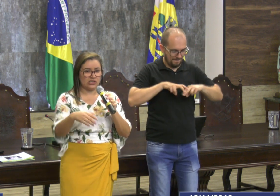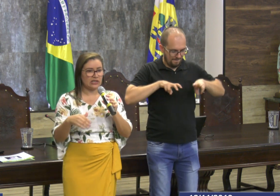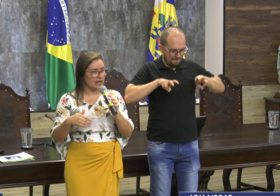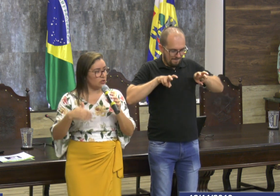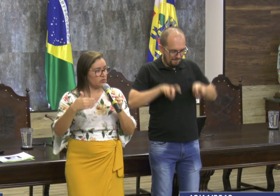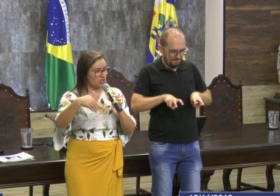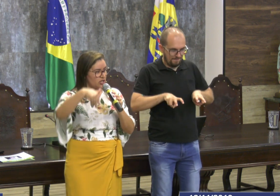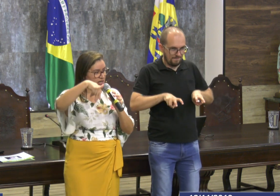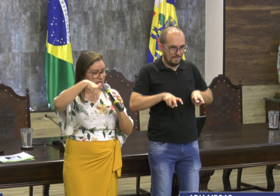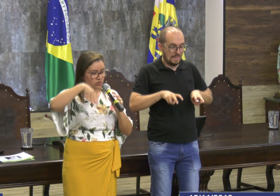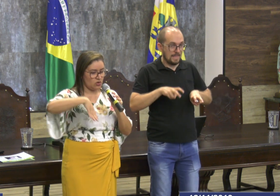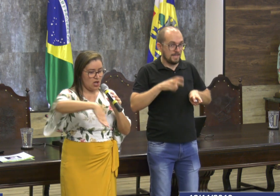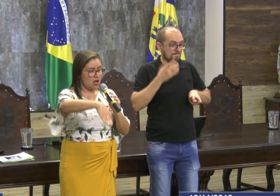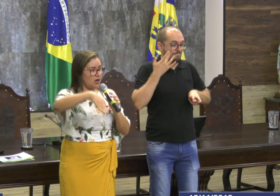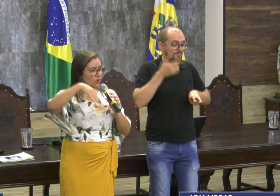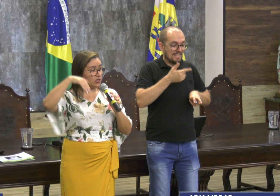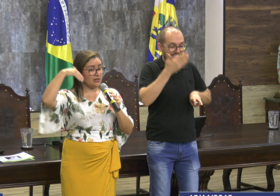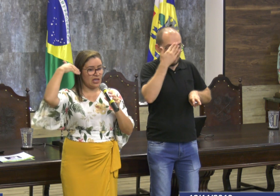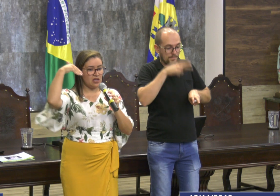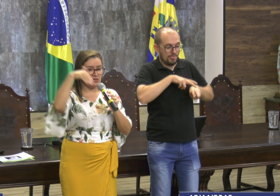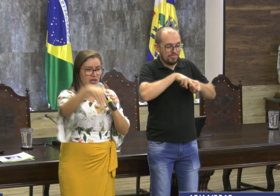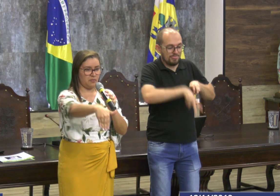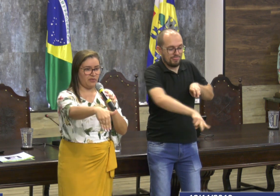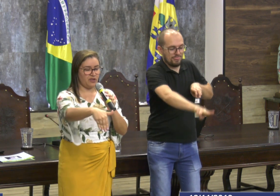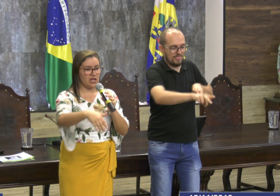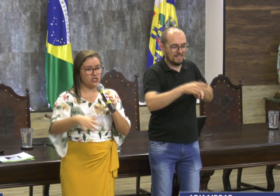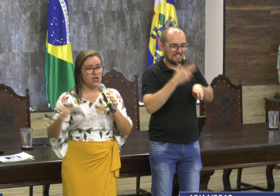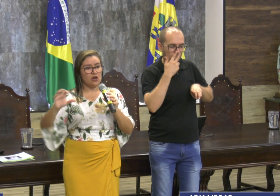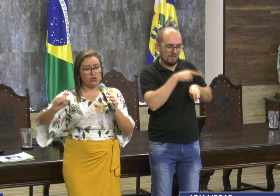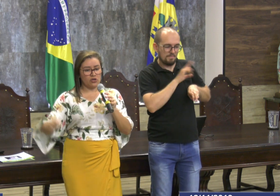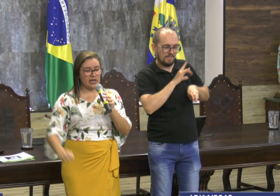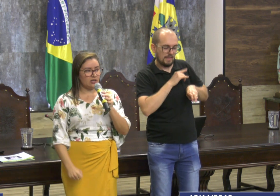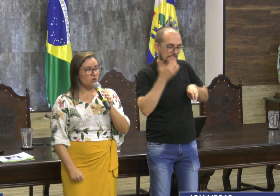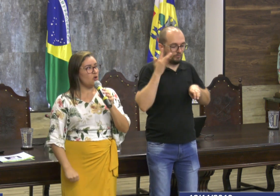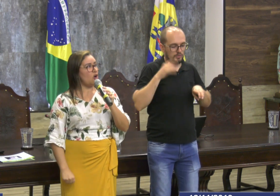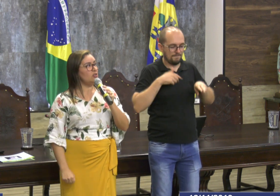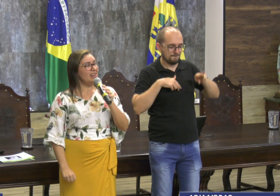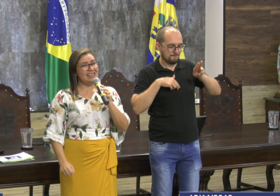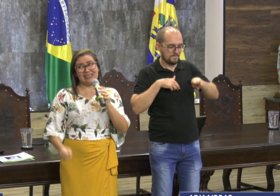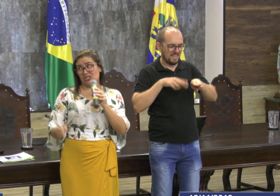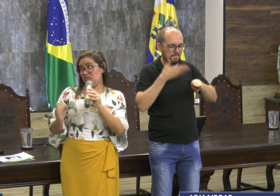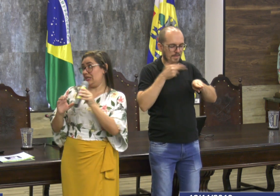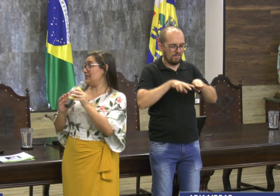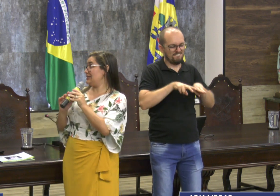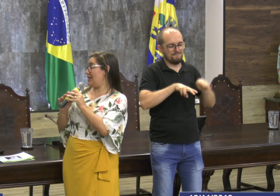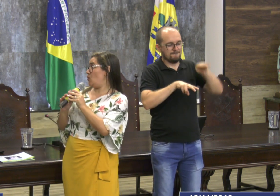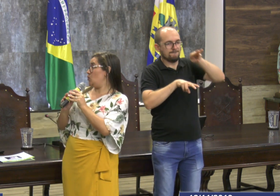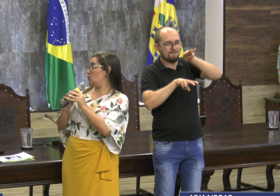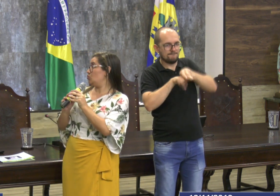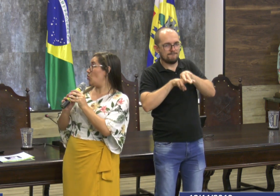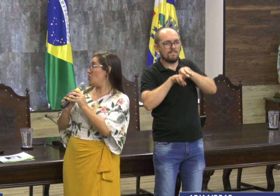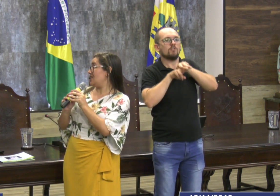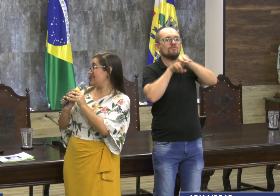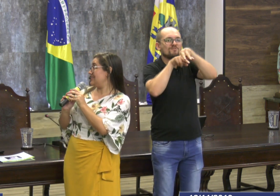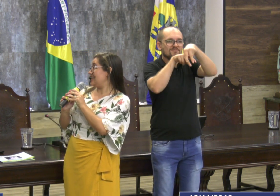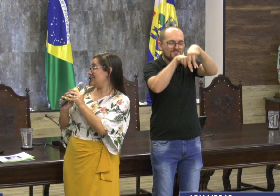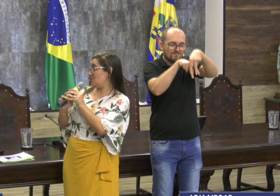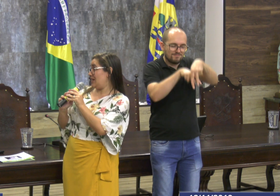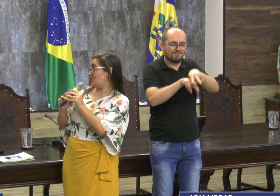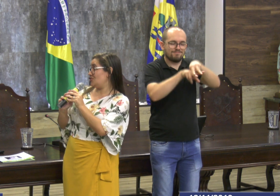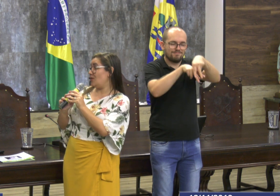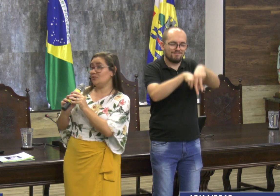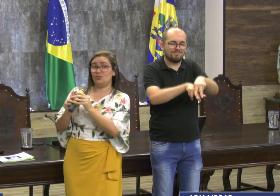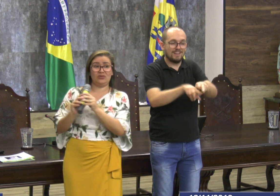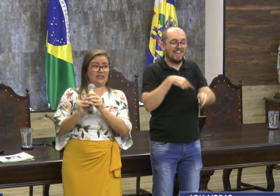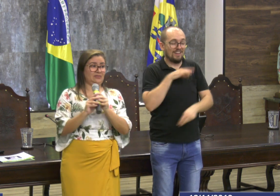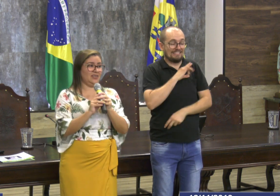passo e, né, ele não está enxergando o que tem, né, para frente. Coloquei ele no colo e a gente desceu um tobogã de 7